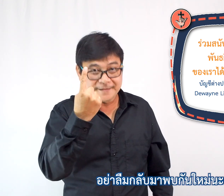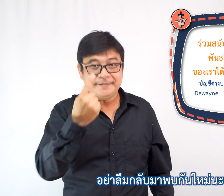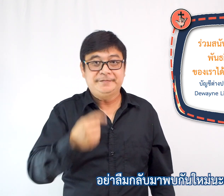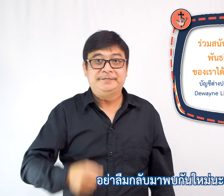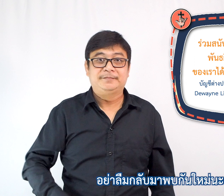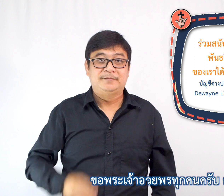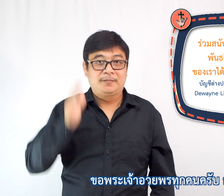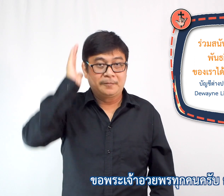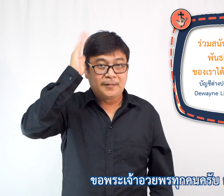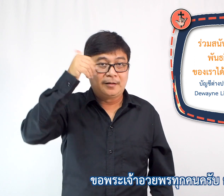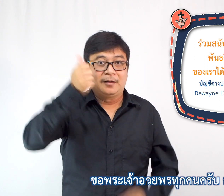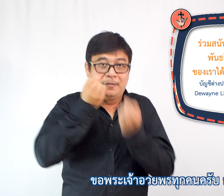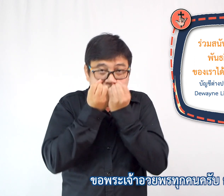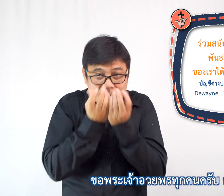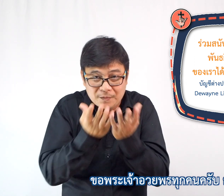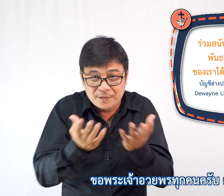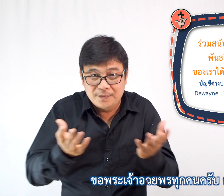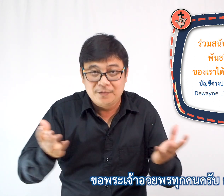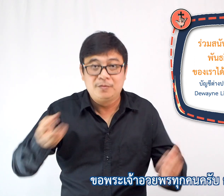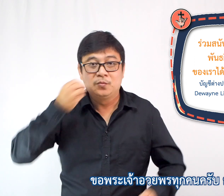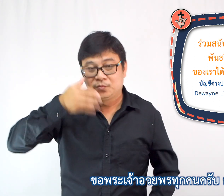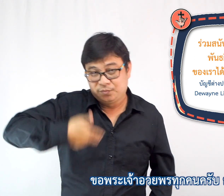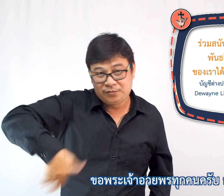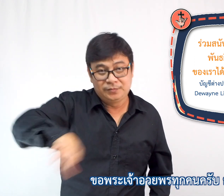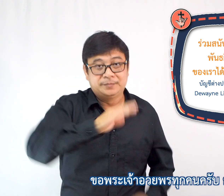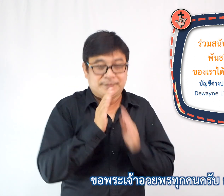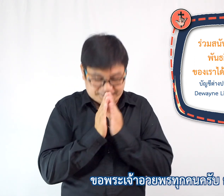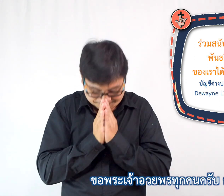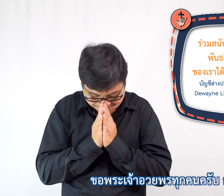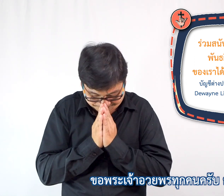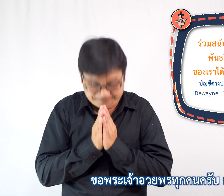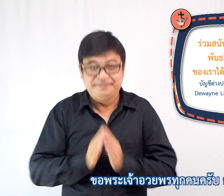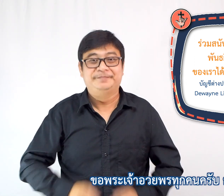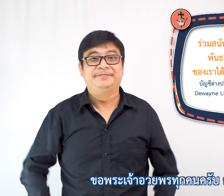อวยพรทุกคนครับสวัสดีครับ